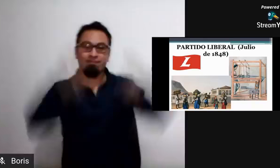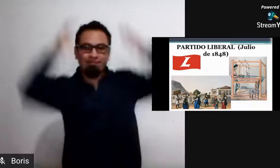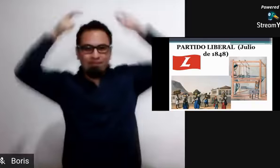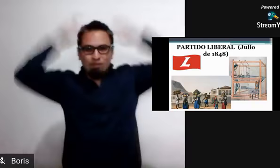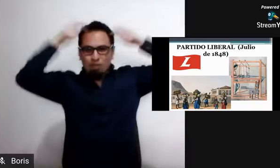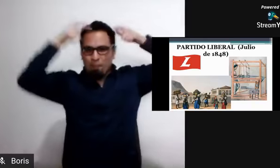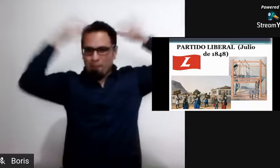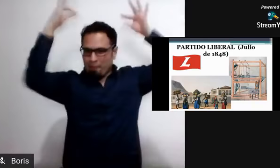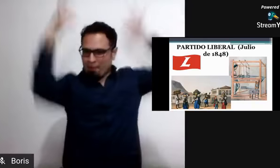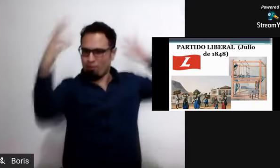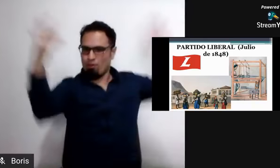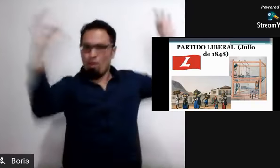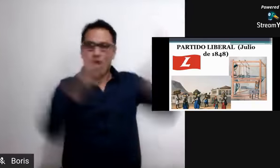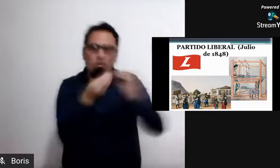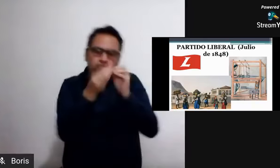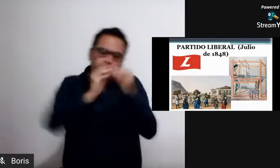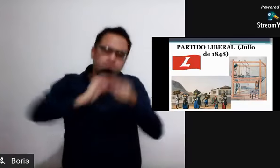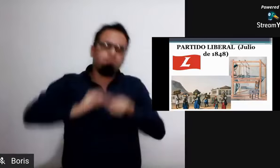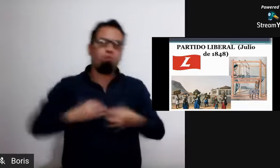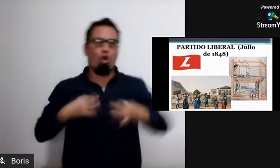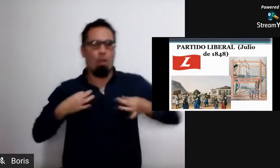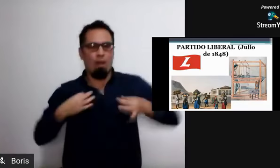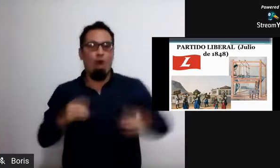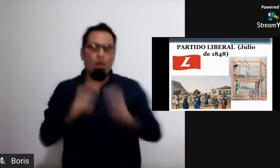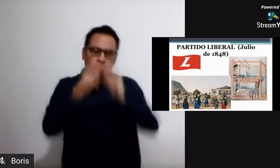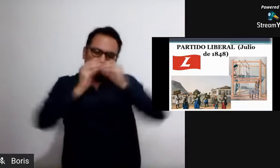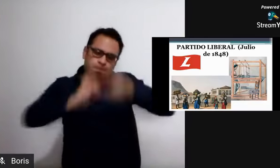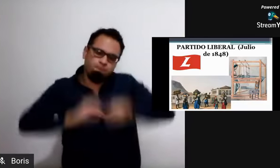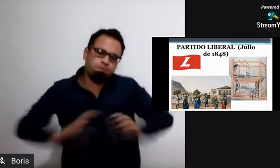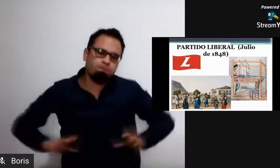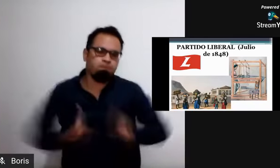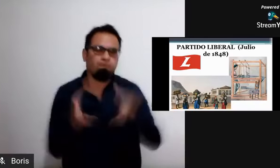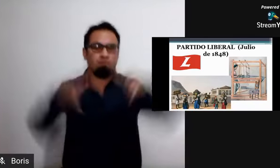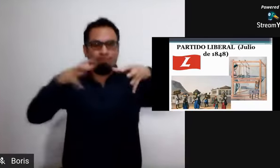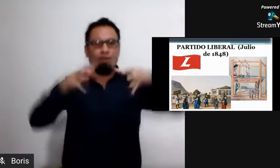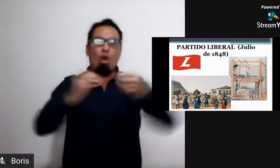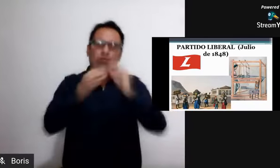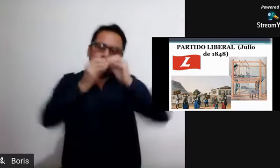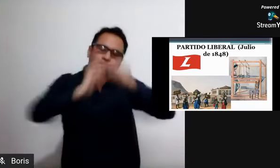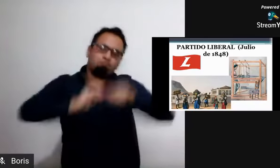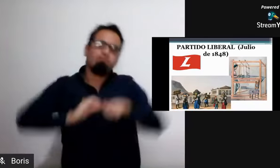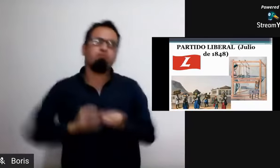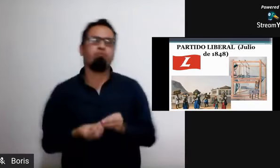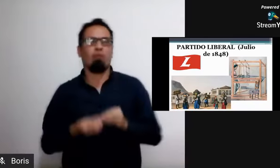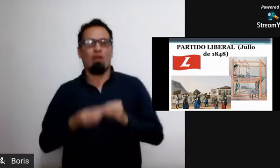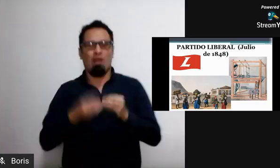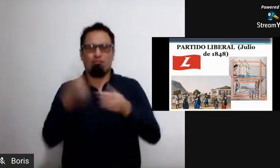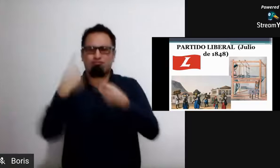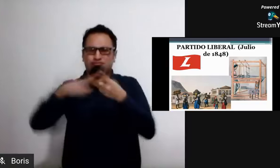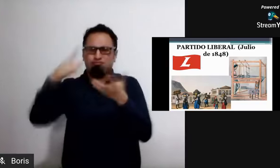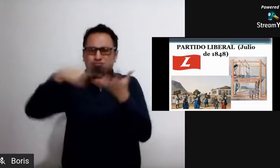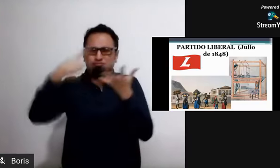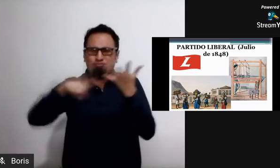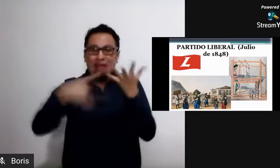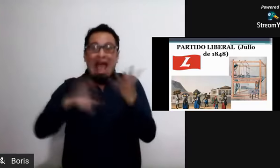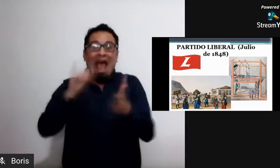en donde encontramos poblaciones, dentro de las poblaciones que encontramos en el país están los artesanos, una